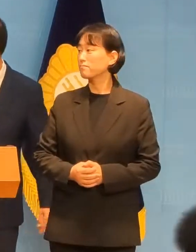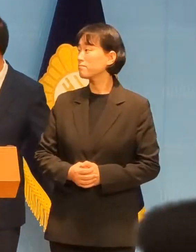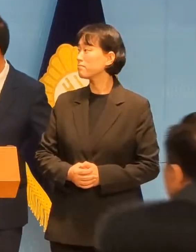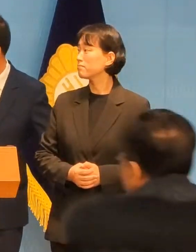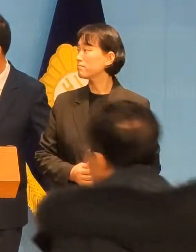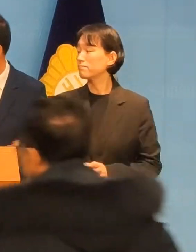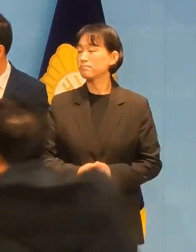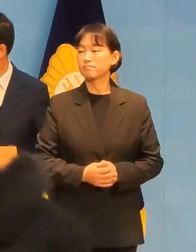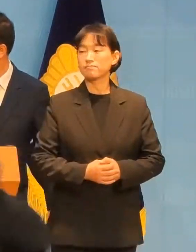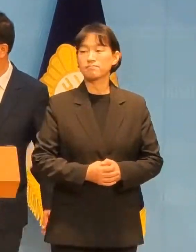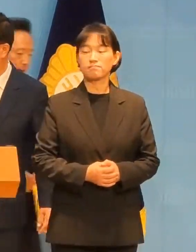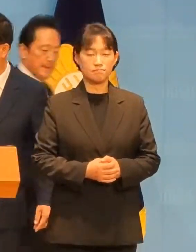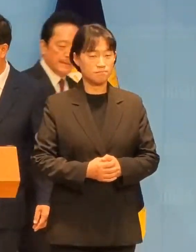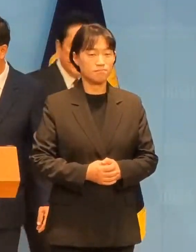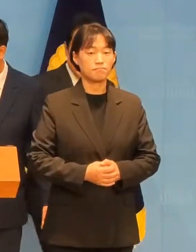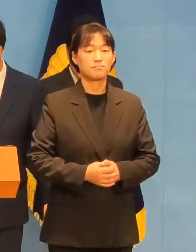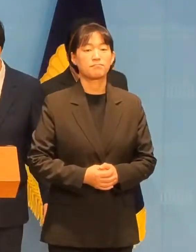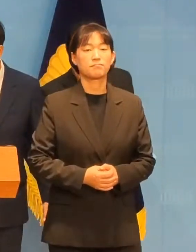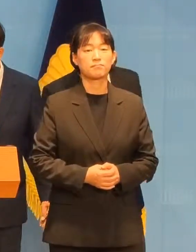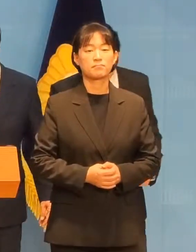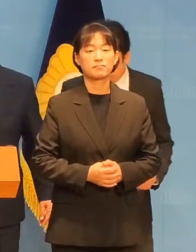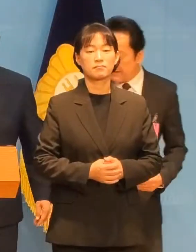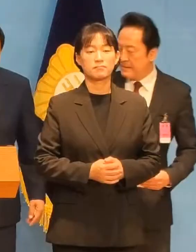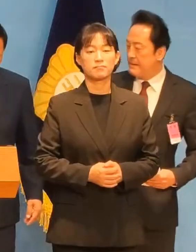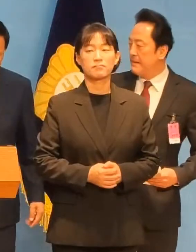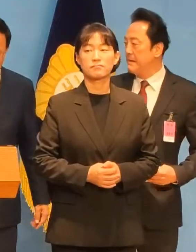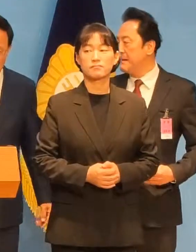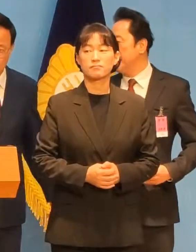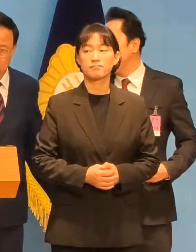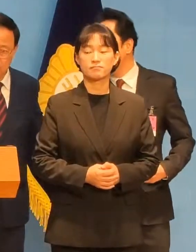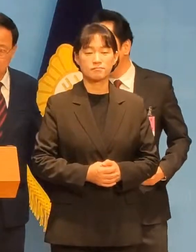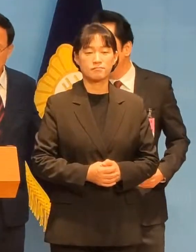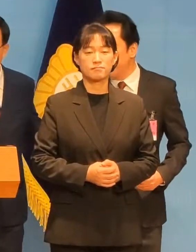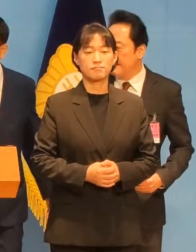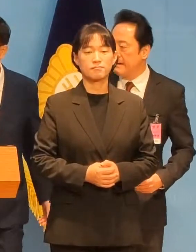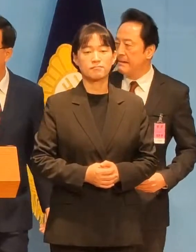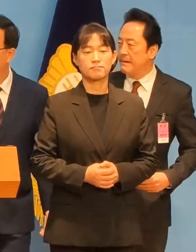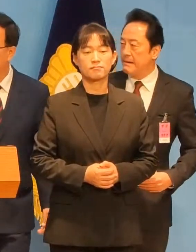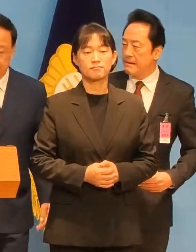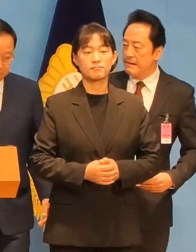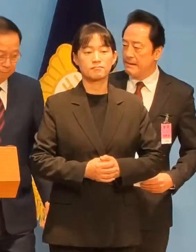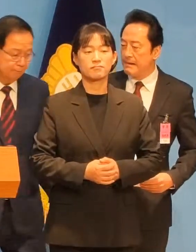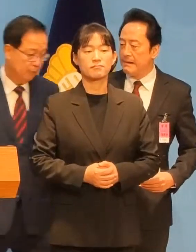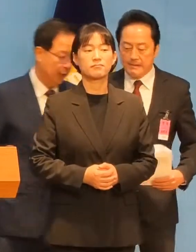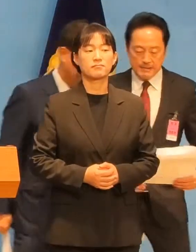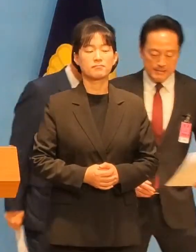지금 진행되고 있는데 뭐 어떻게 될 수가 있나? 그쪽 두명 쓰시고. 또 이거